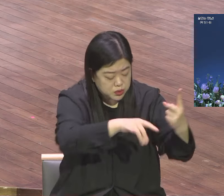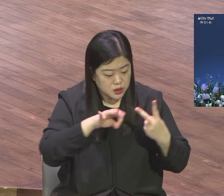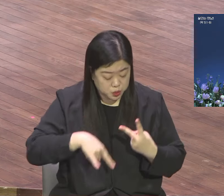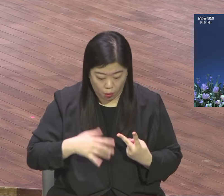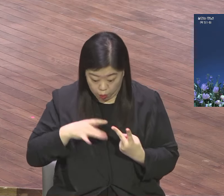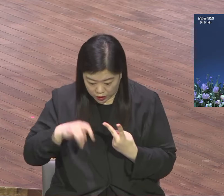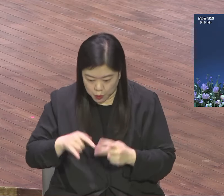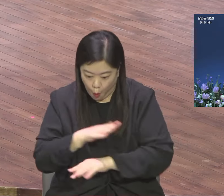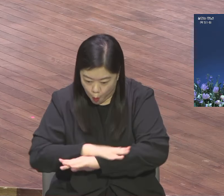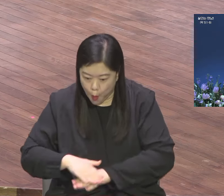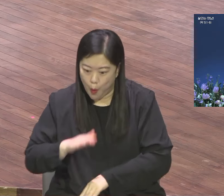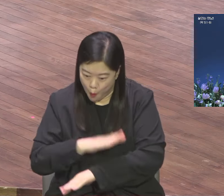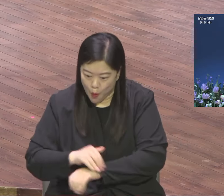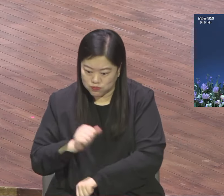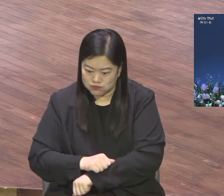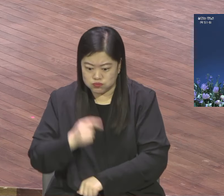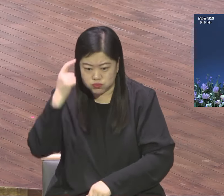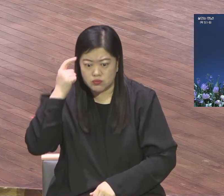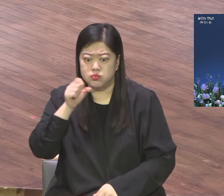중심으로 접근한다.